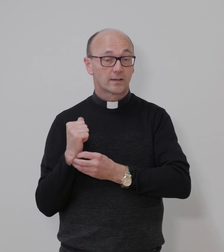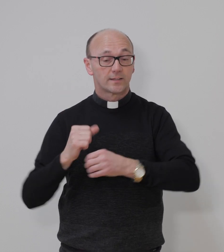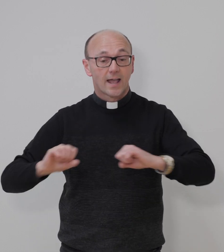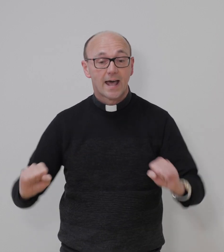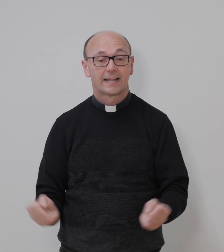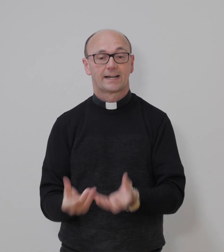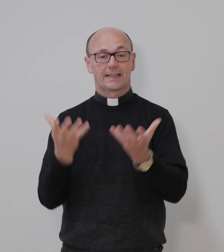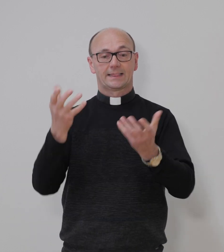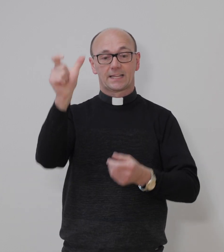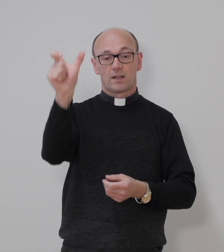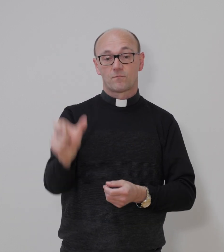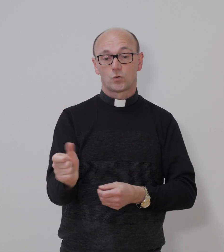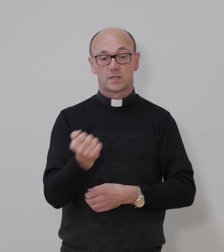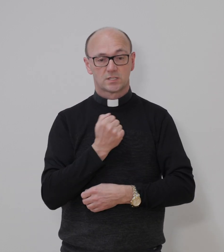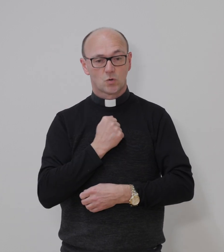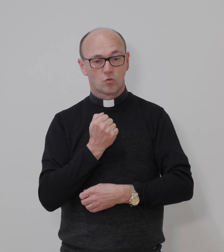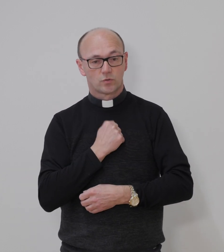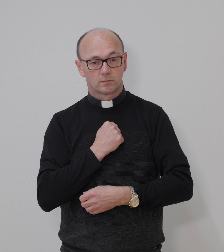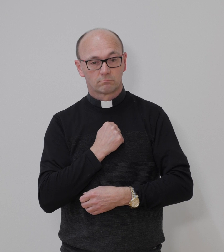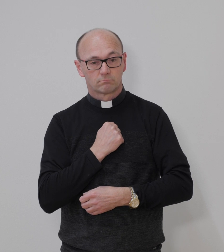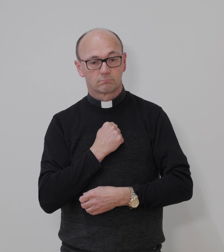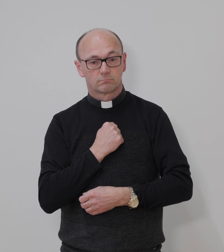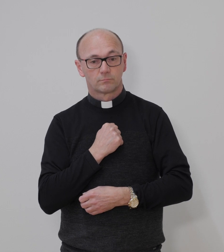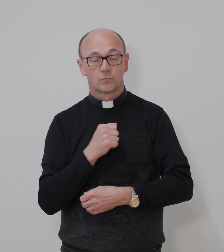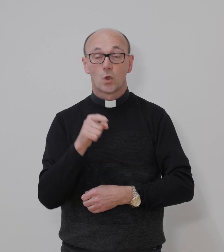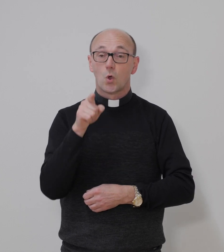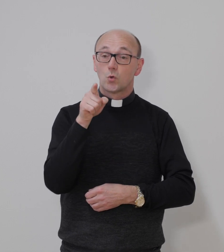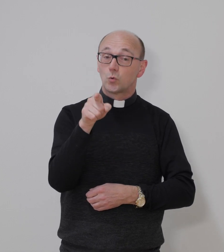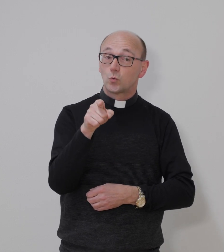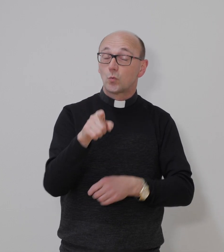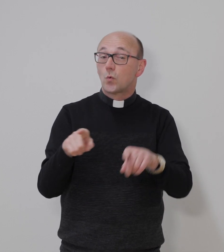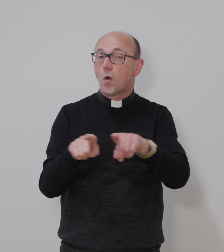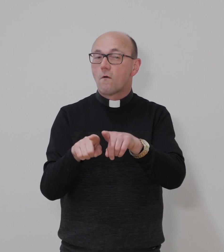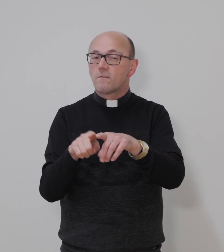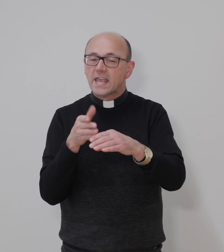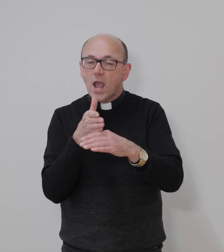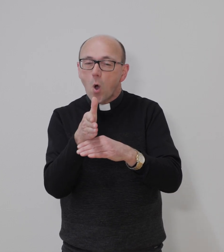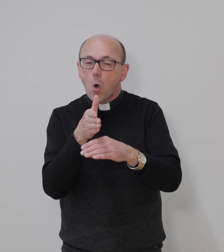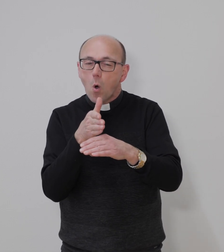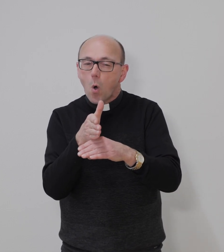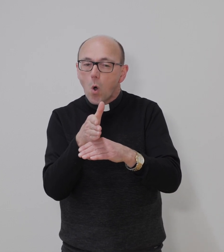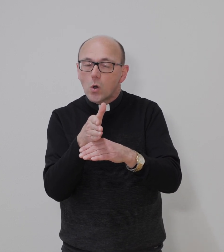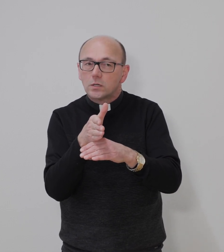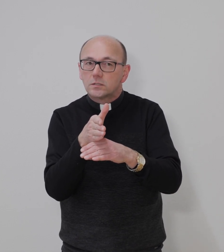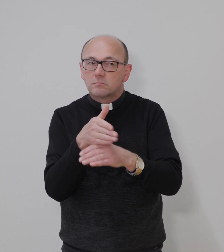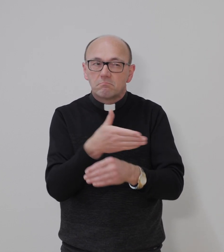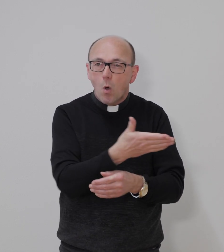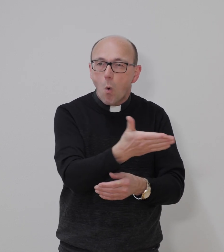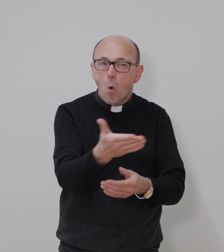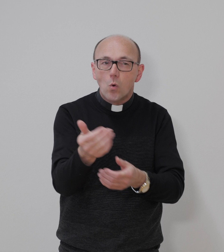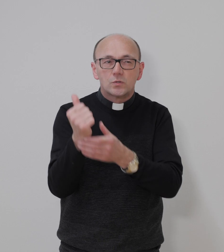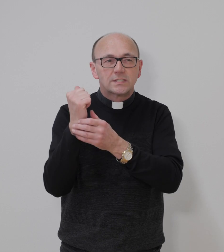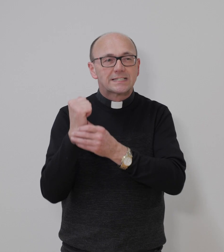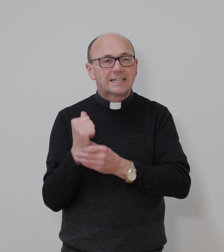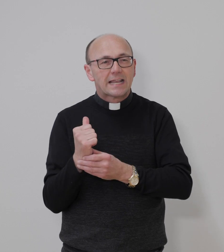Lösegeld. Du die Planke, die uns rettet aus dem